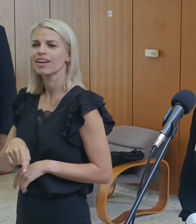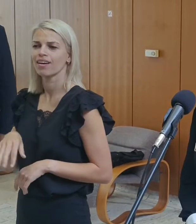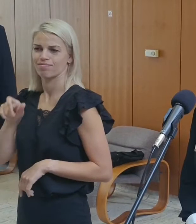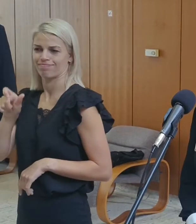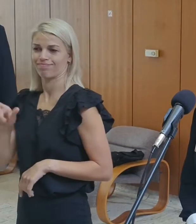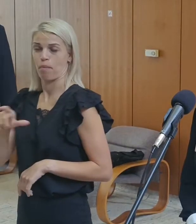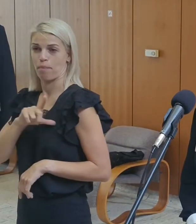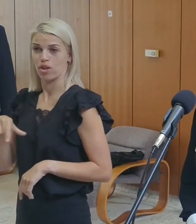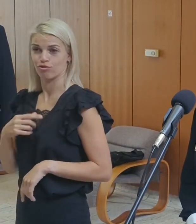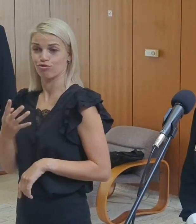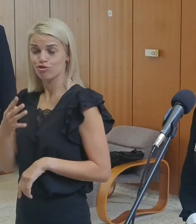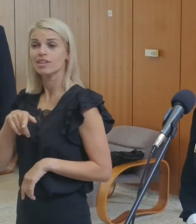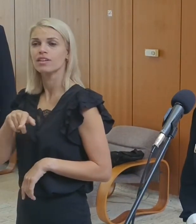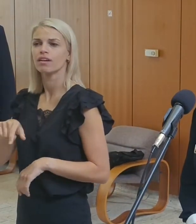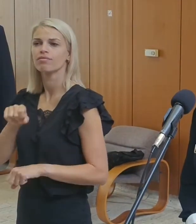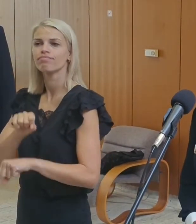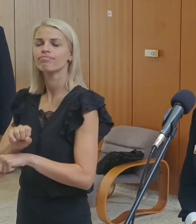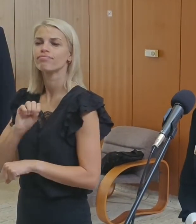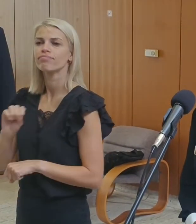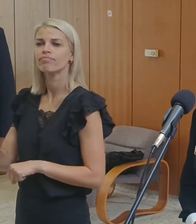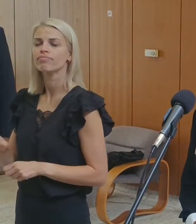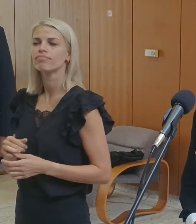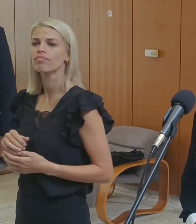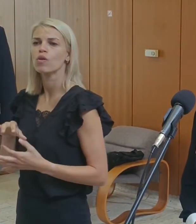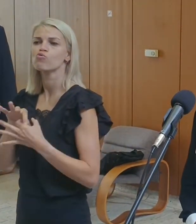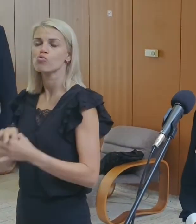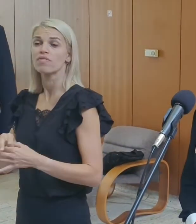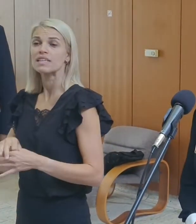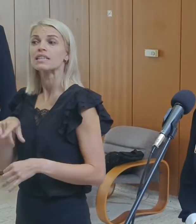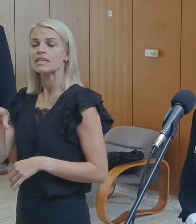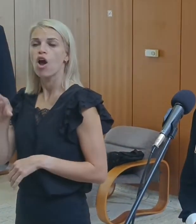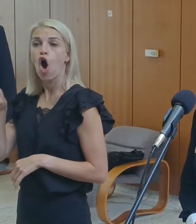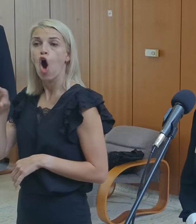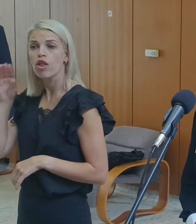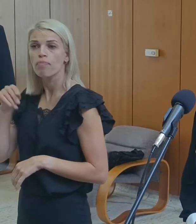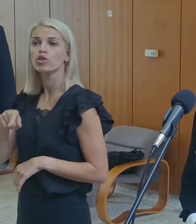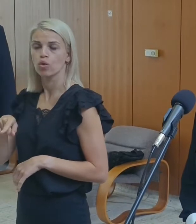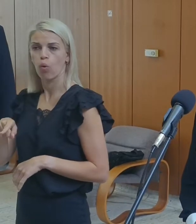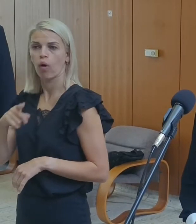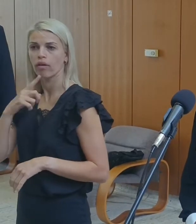elitných policajtov Národnej kriminálnej agentúry na základe legálneho postupu?